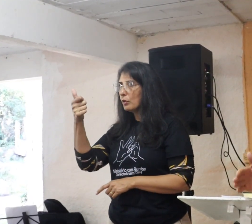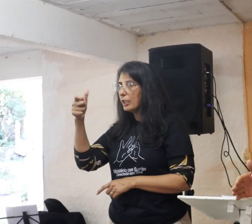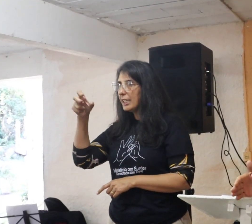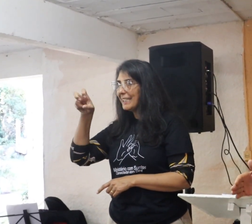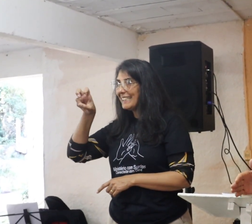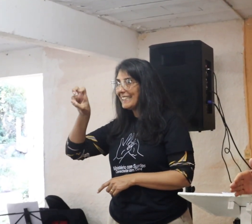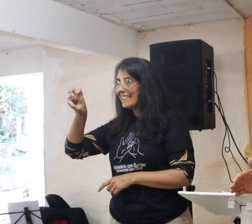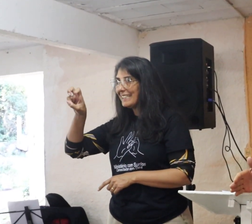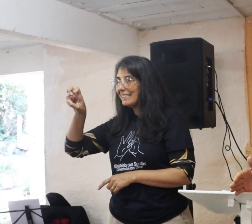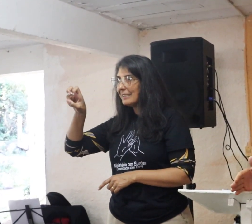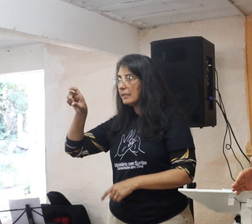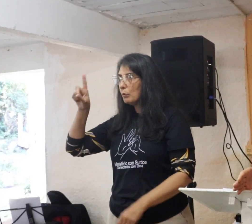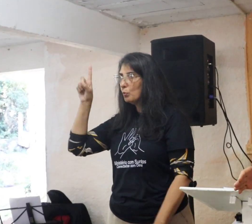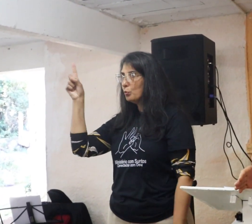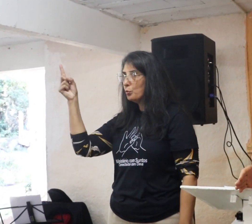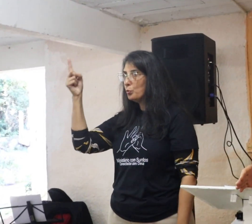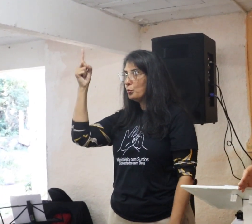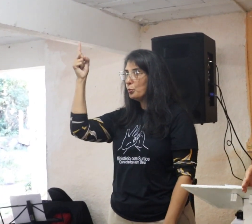22 centímetros maior que eu.